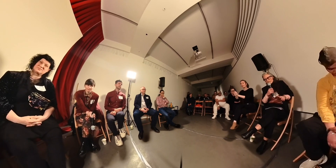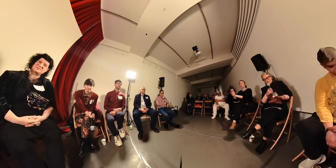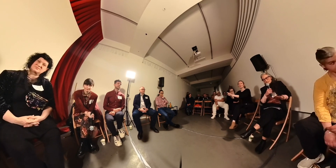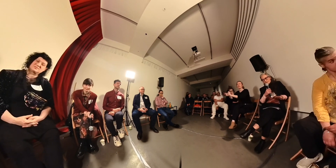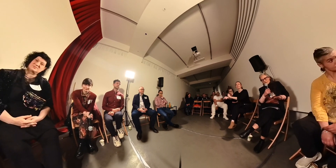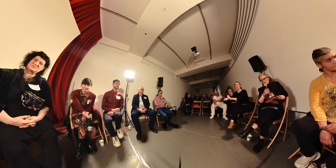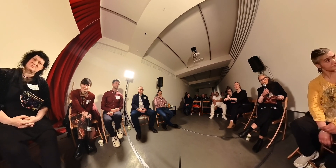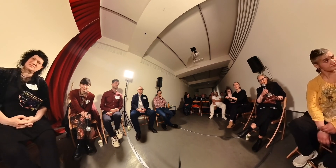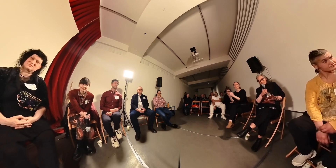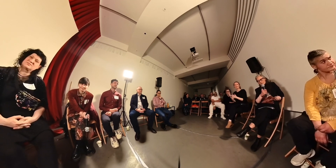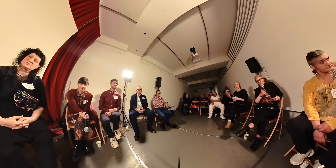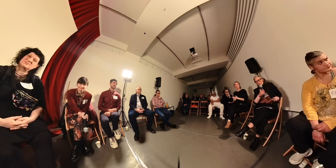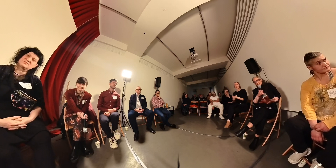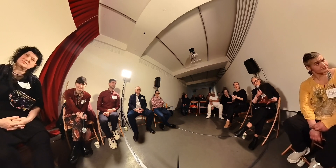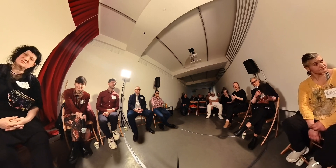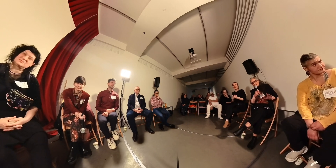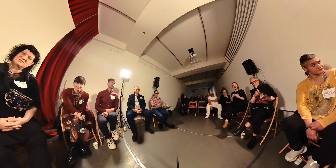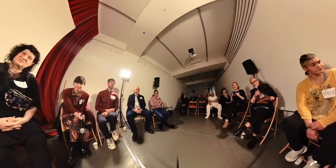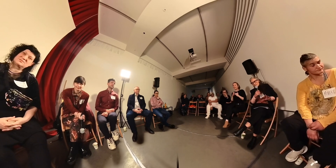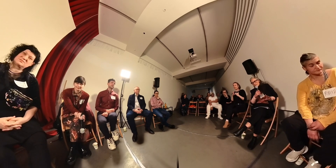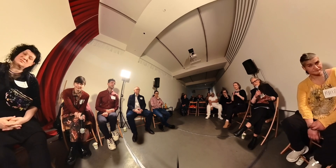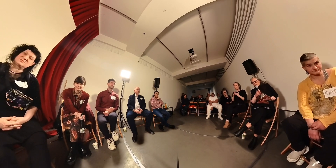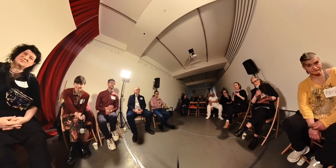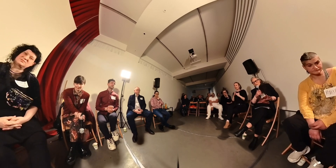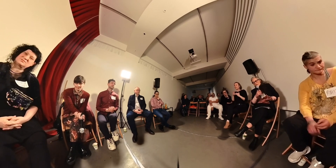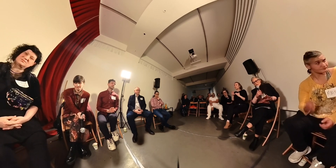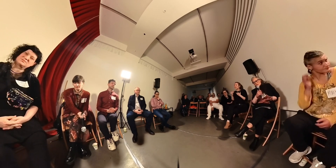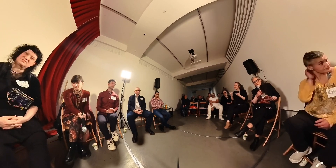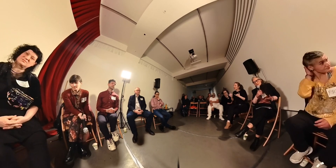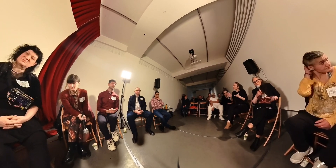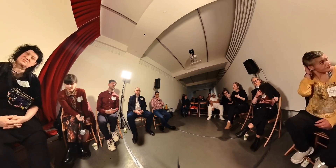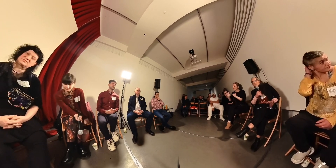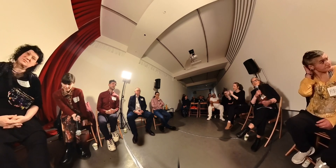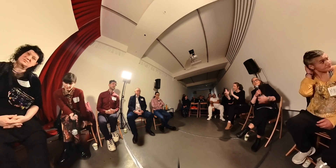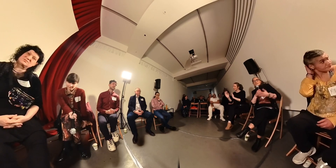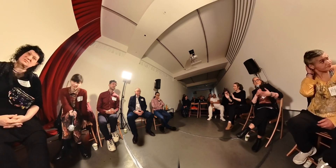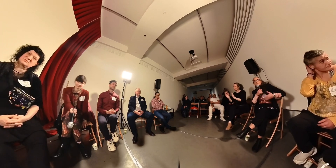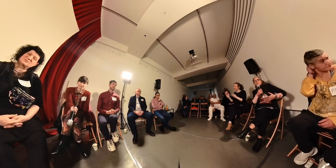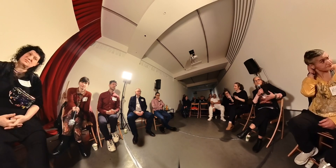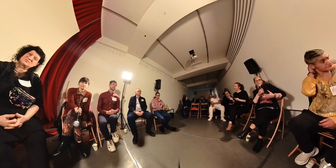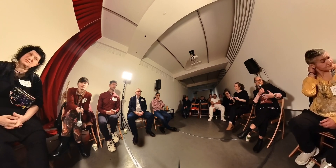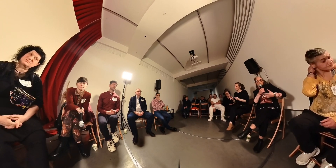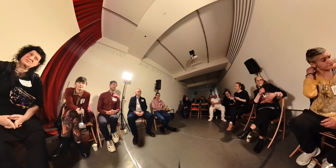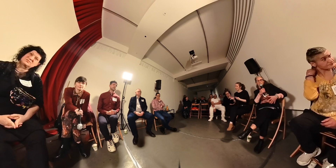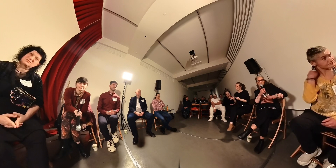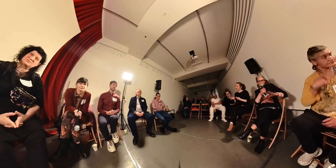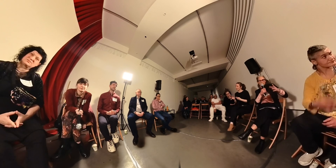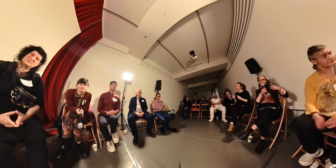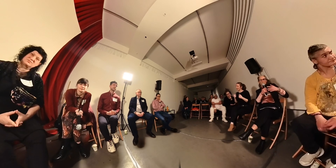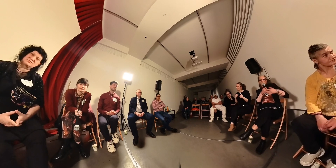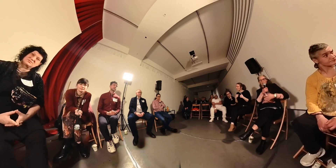představuje, tak ta Edita vlastně reaguje taky vlastně v něk-